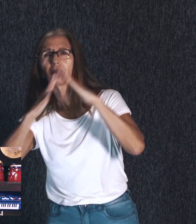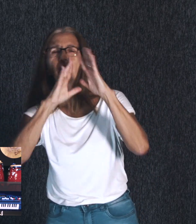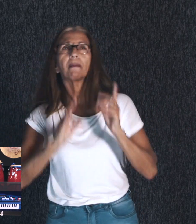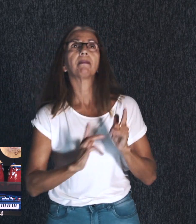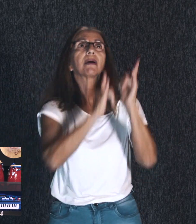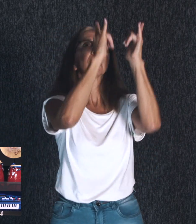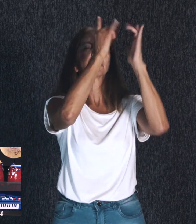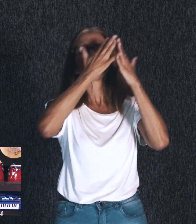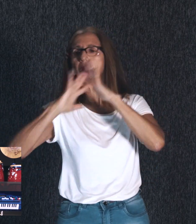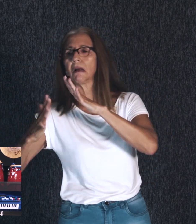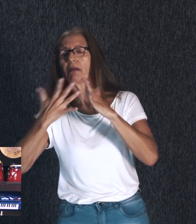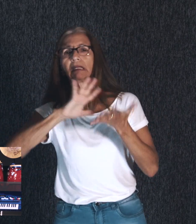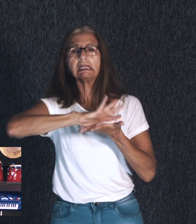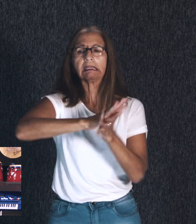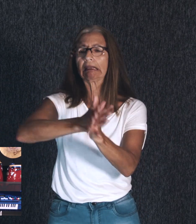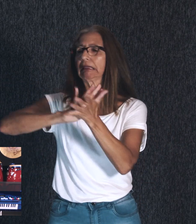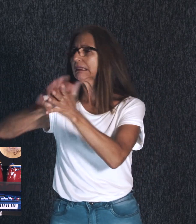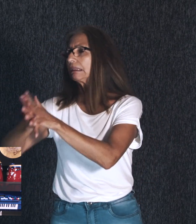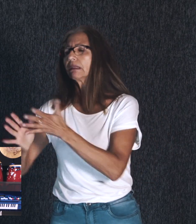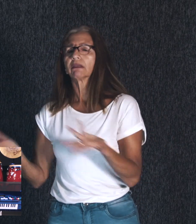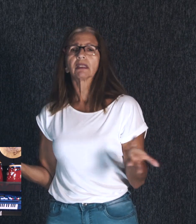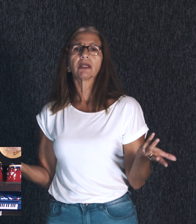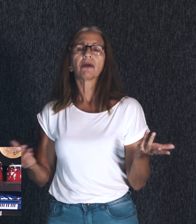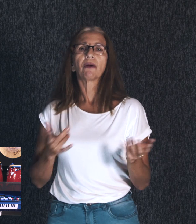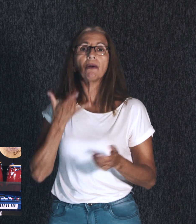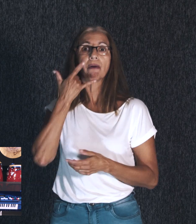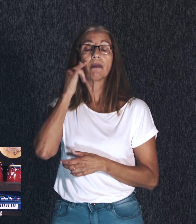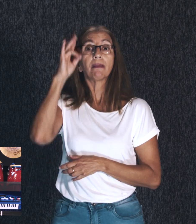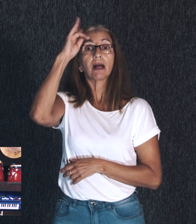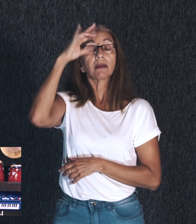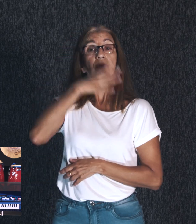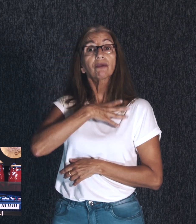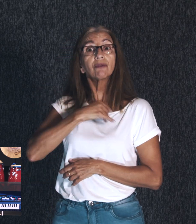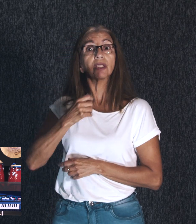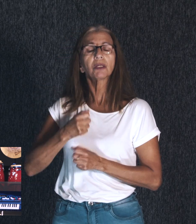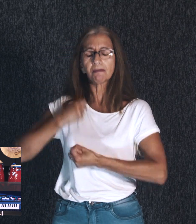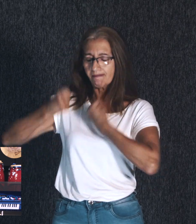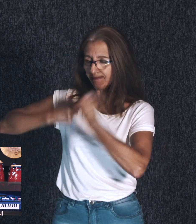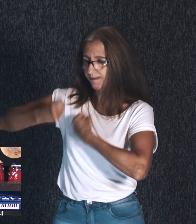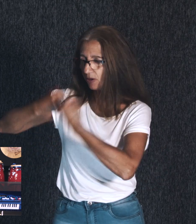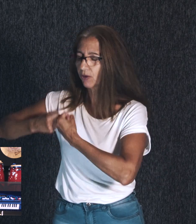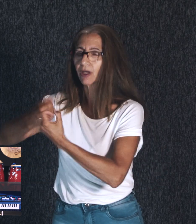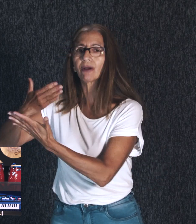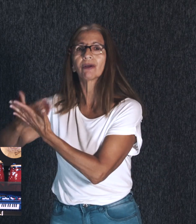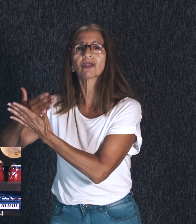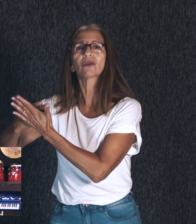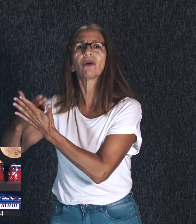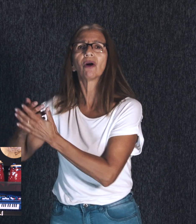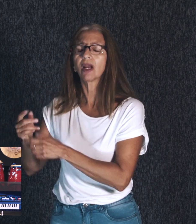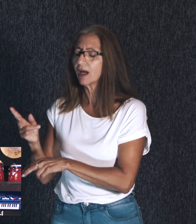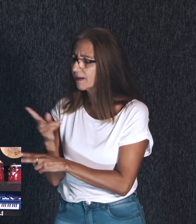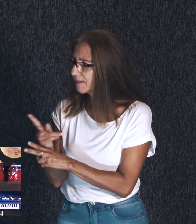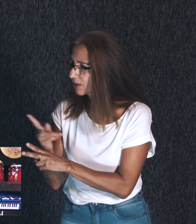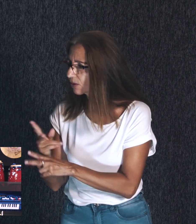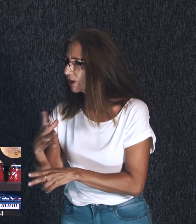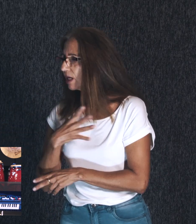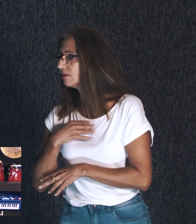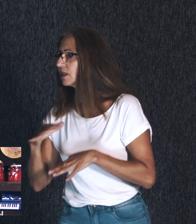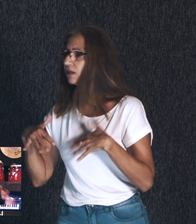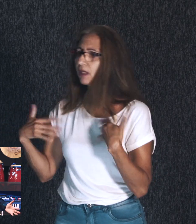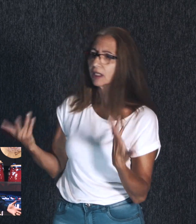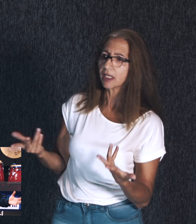correu em direção à escola do filho. E o que ele viu? Apenas ruínas. Ficou